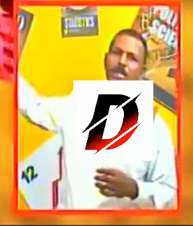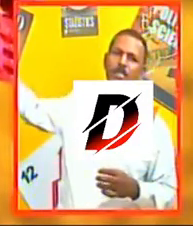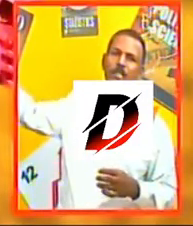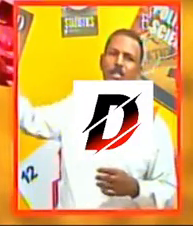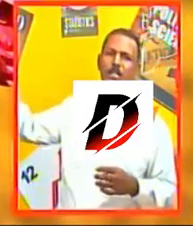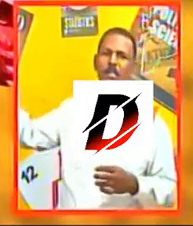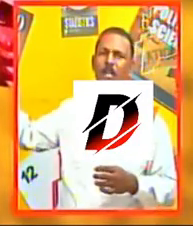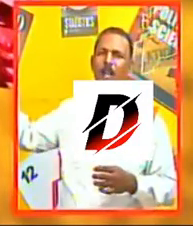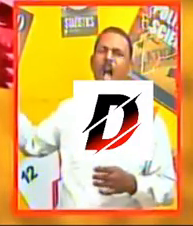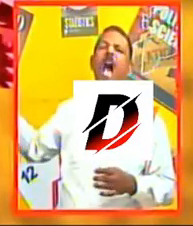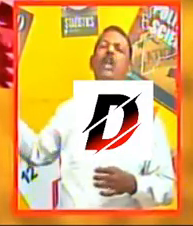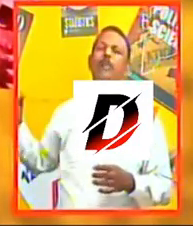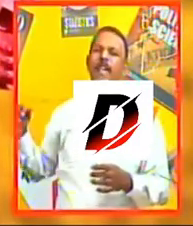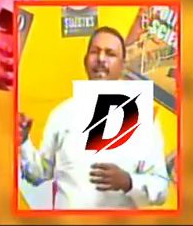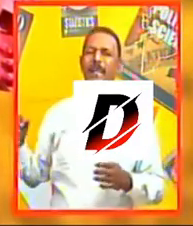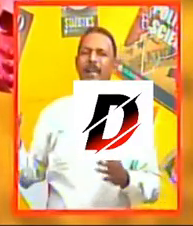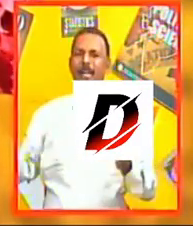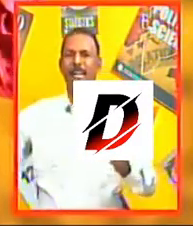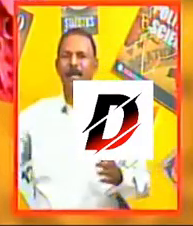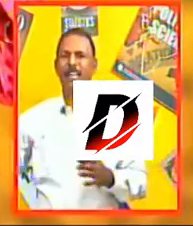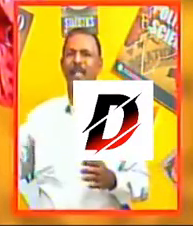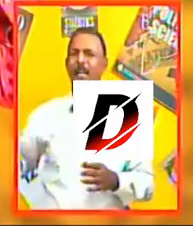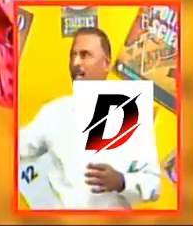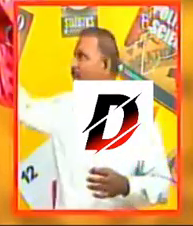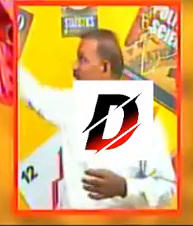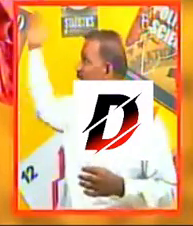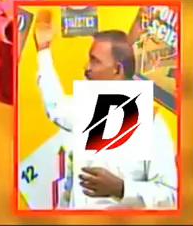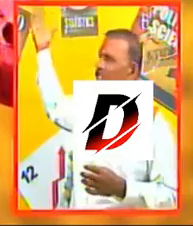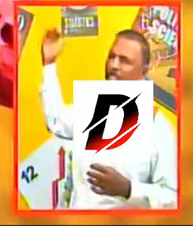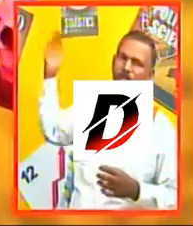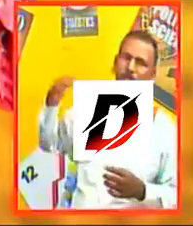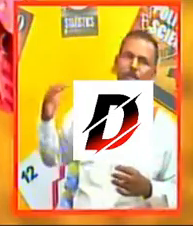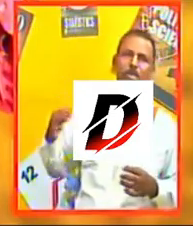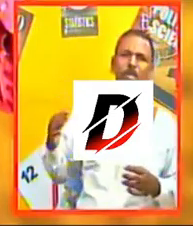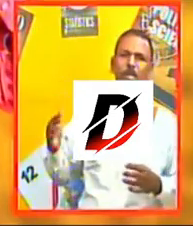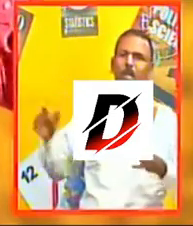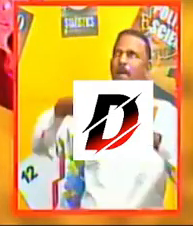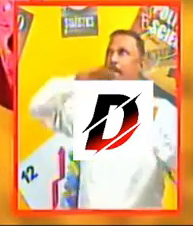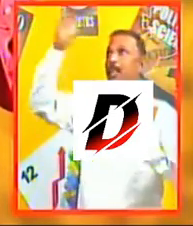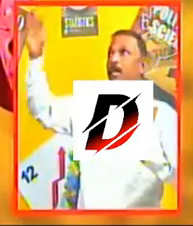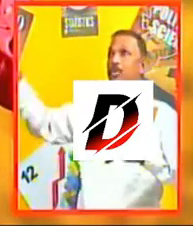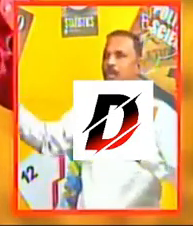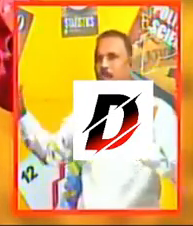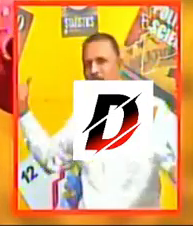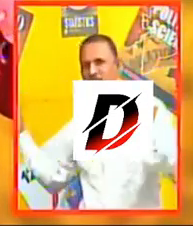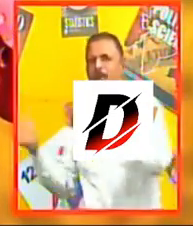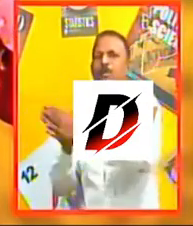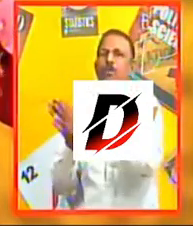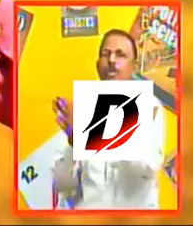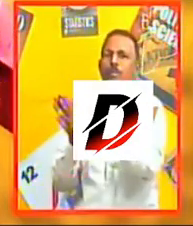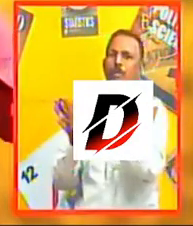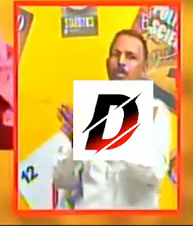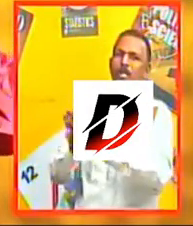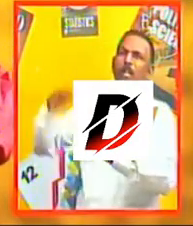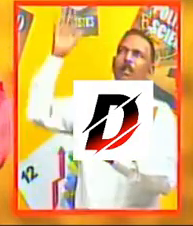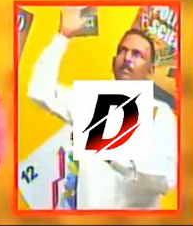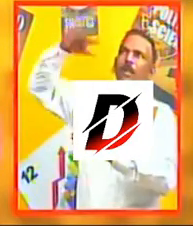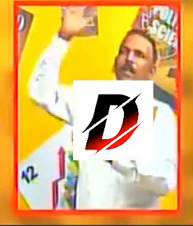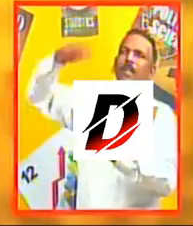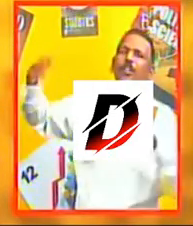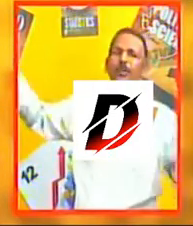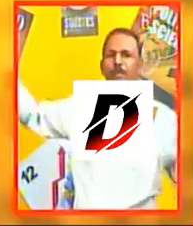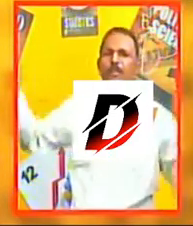திசையிலிருந்து அரபிக்கடல் பகுதியிலிருந்து வரக்கூடிய காற்றானது மங்களூர் பகுதியே மேற்கு தொடர்ச்சி மலையில் மோதுகின்ற காற்றானது